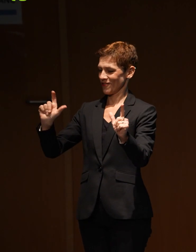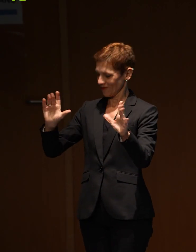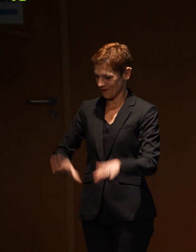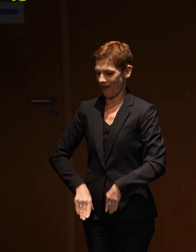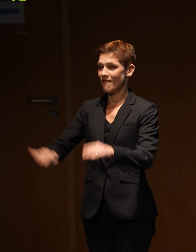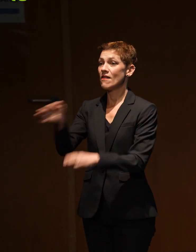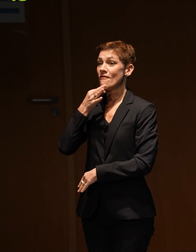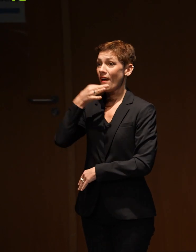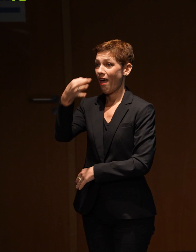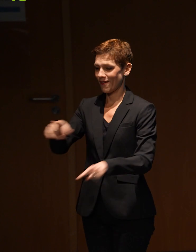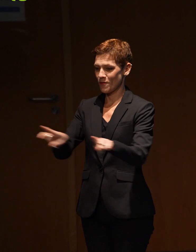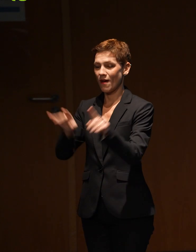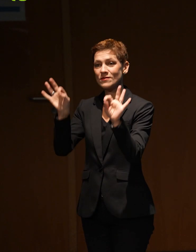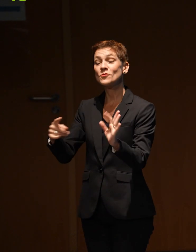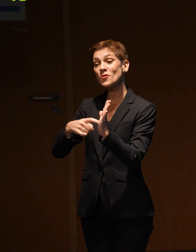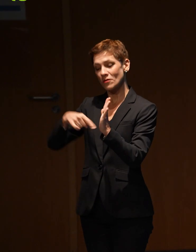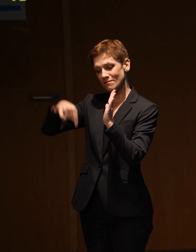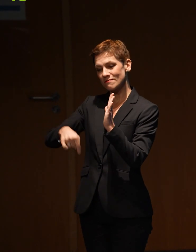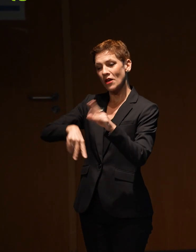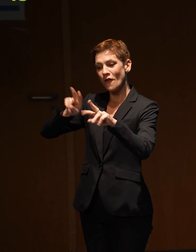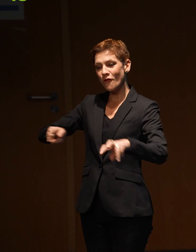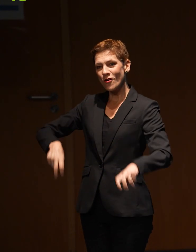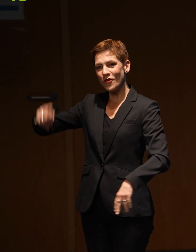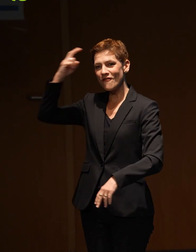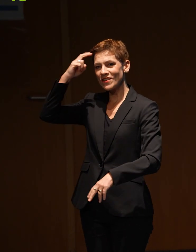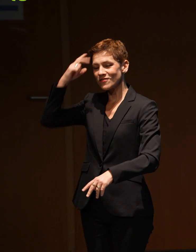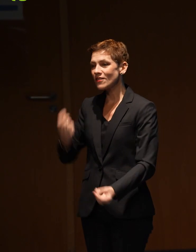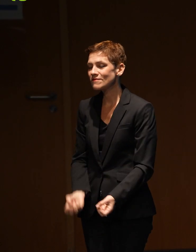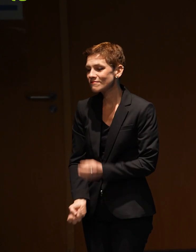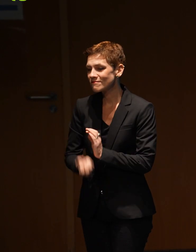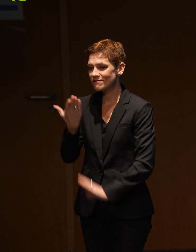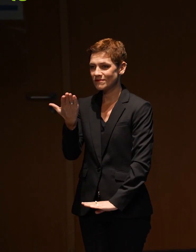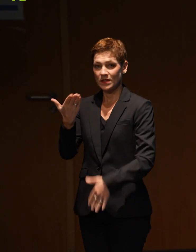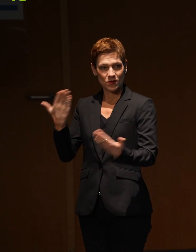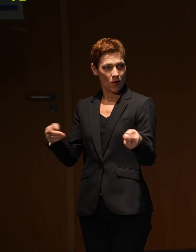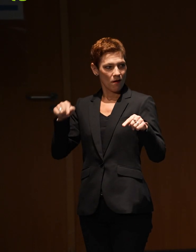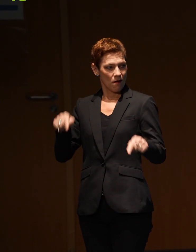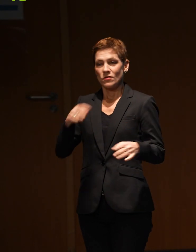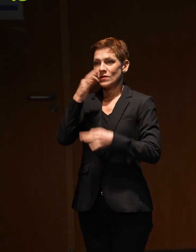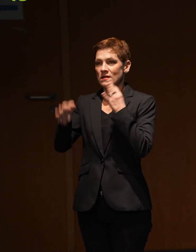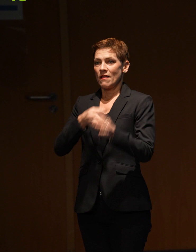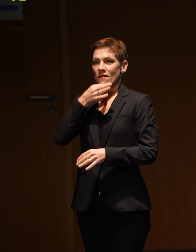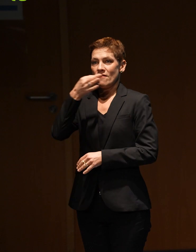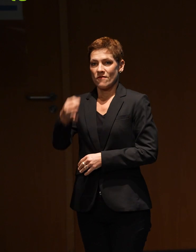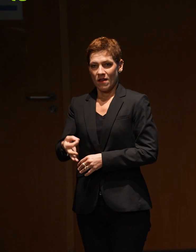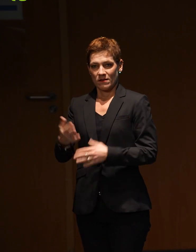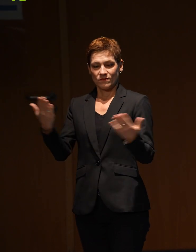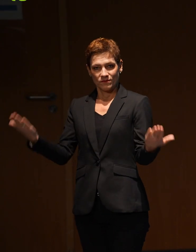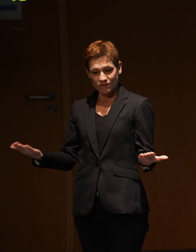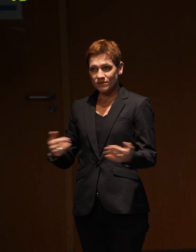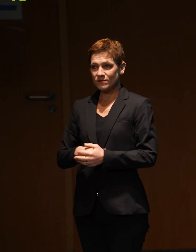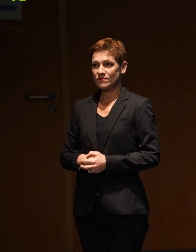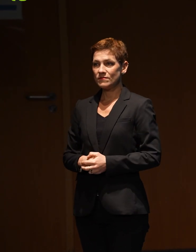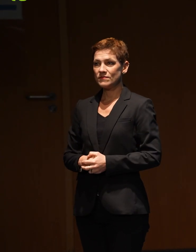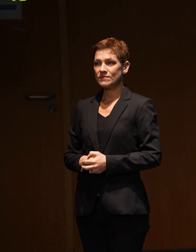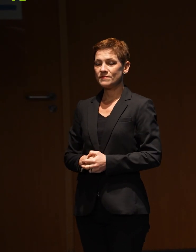der Ausgangspunkt von Forschung und Wissenschaft sind. Die spezielle Frage, die hier gestellt wurde, die rekurriert darauf,